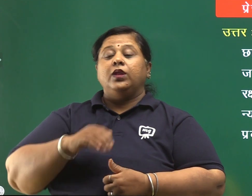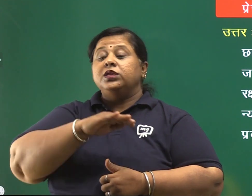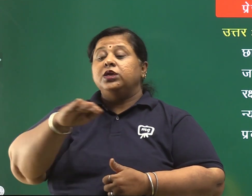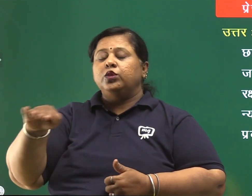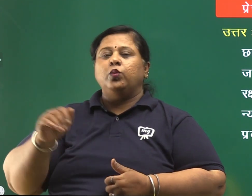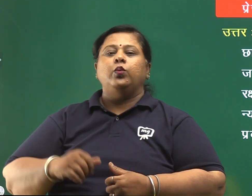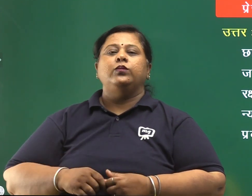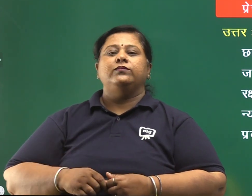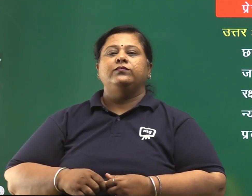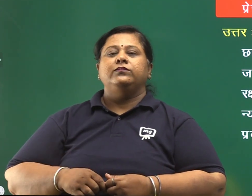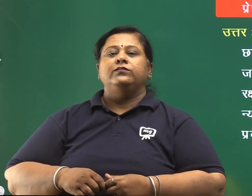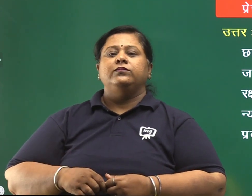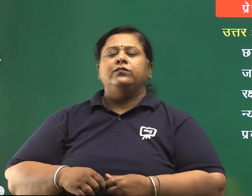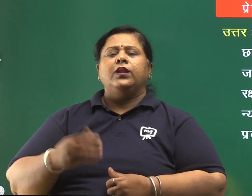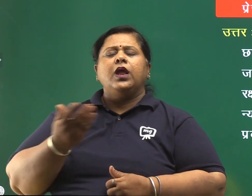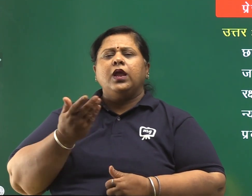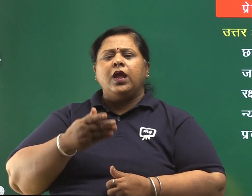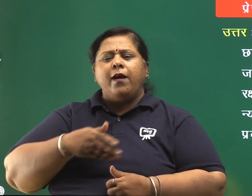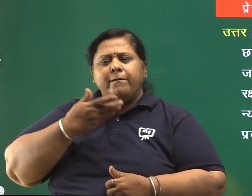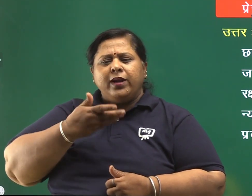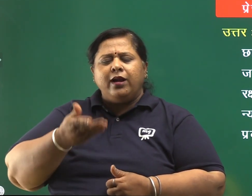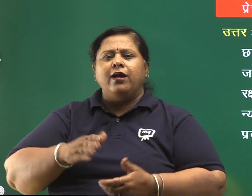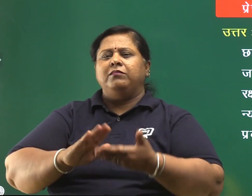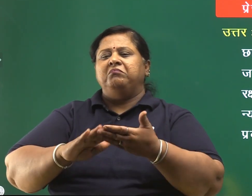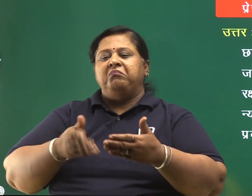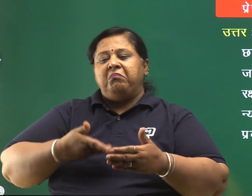छात्रों को क्या प्रेरणा